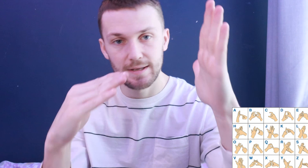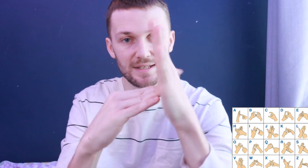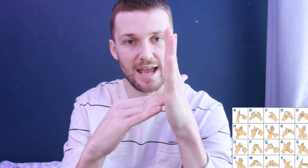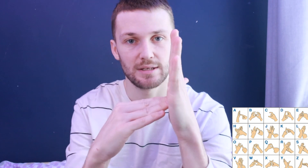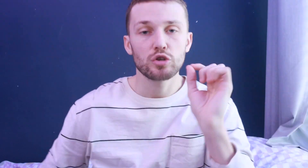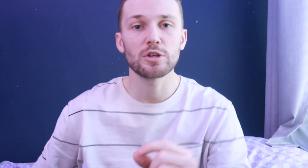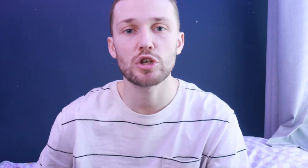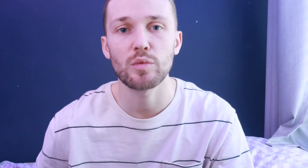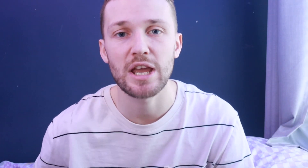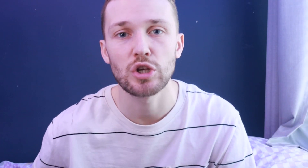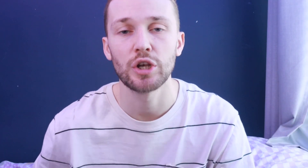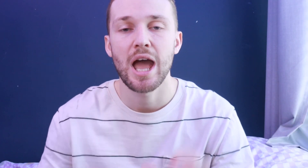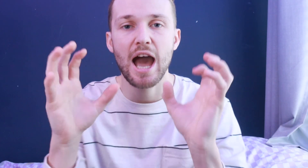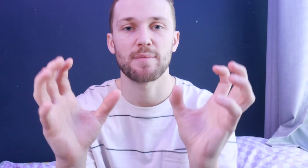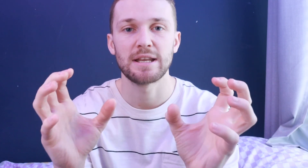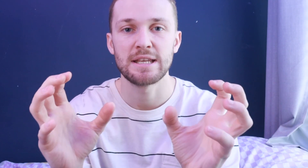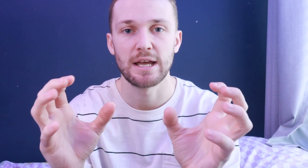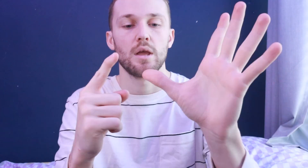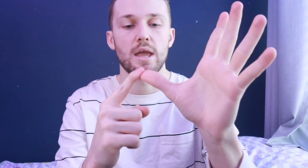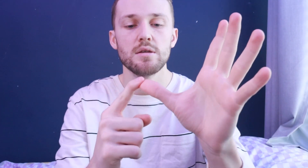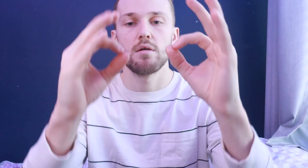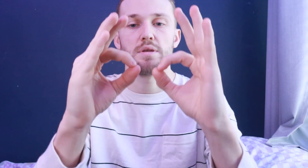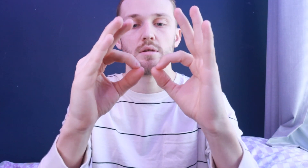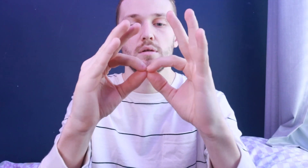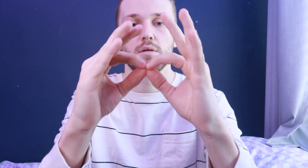V-W-X-Y-Z. Dwi'n mynd i trio wneud hwn ar ben yn hunan.